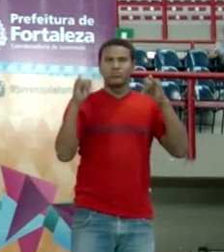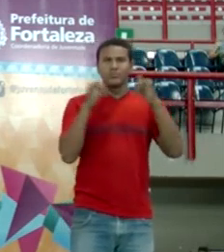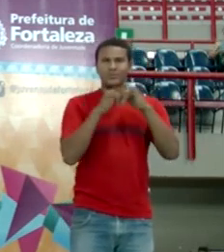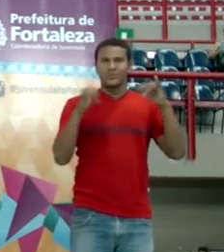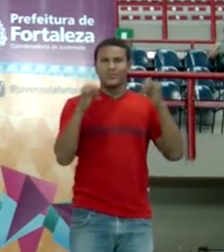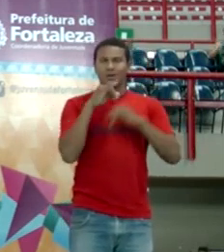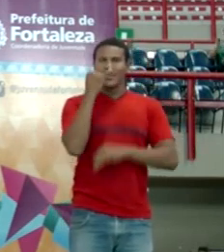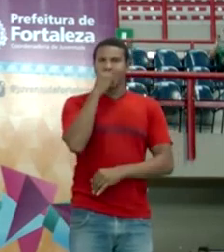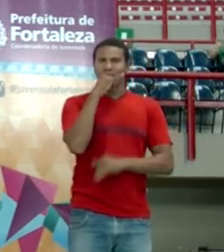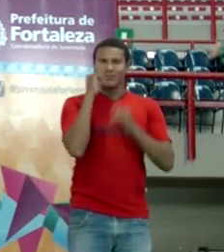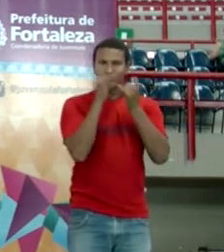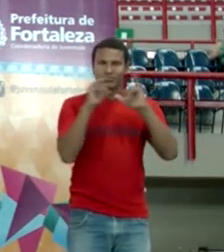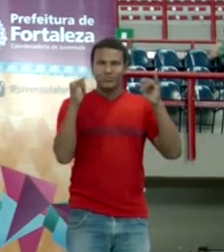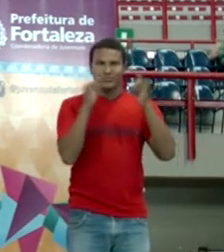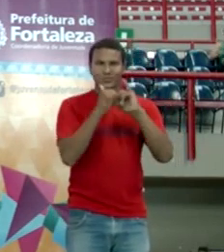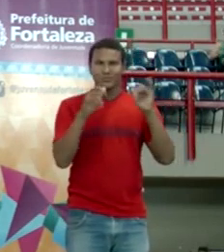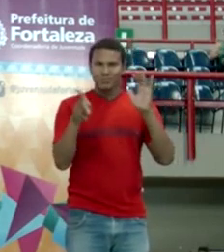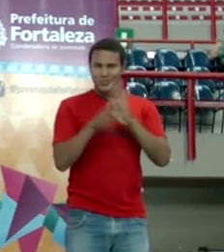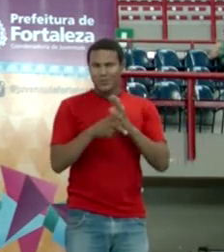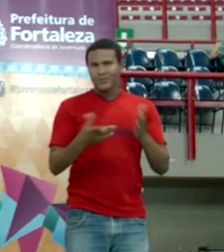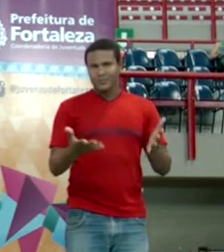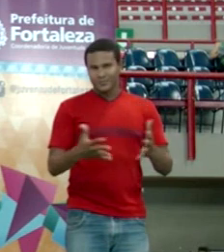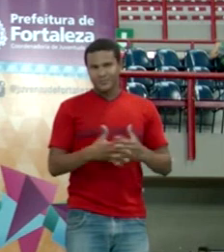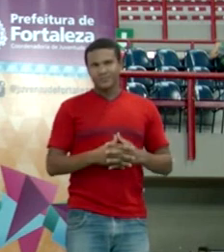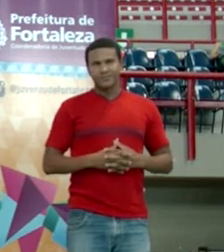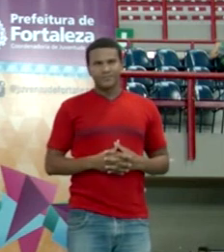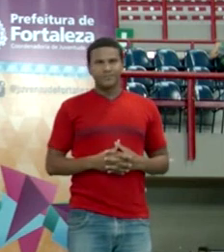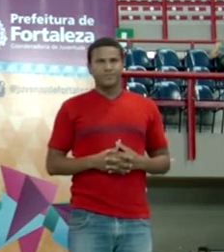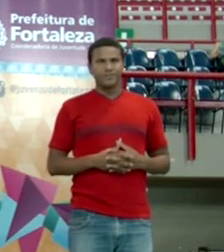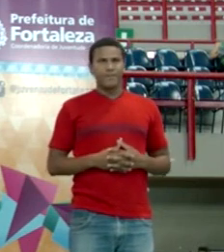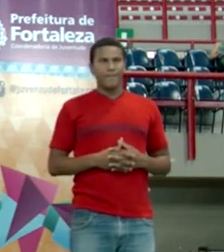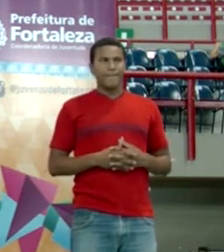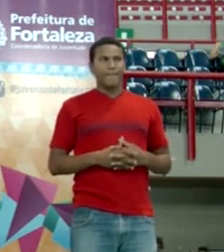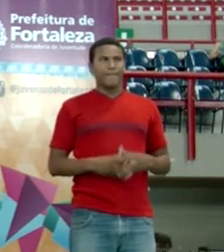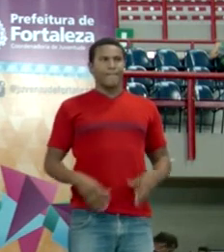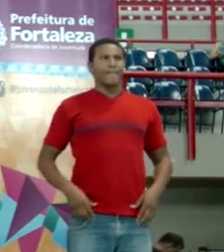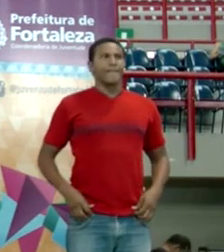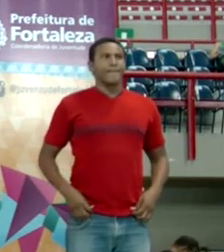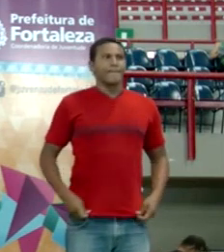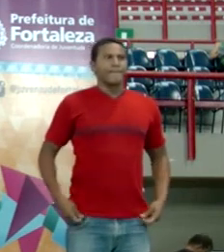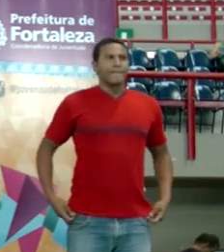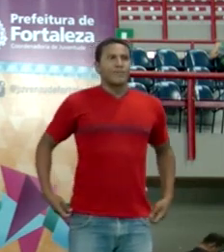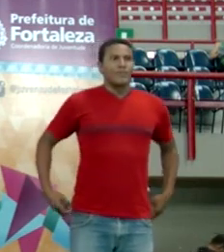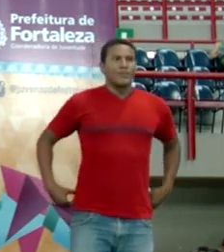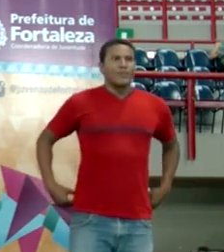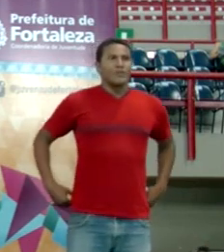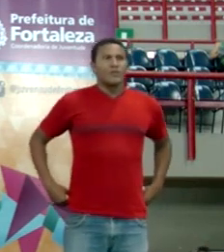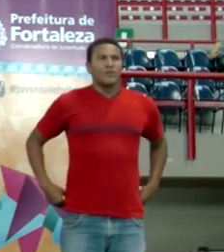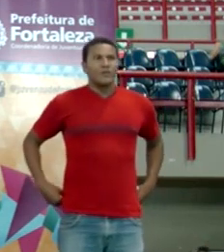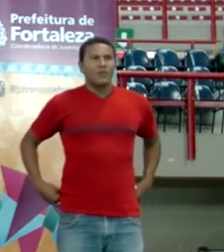eletromagnético. Por favor, cuidado, tá bom? Continuando a nossa leitura.